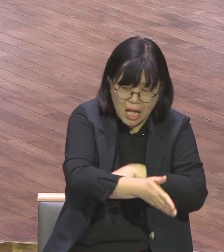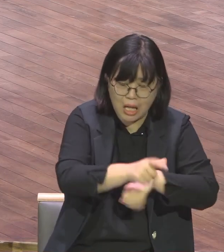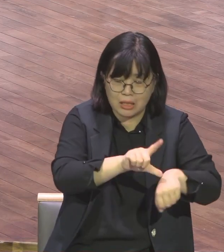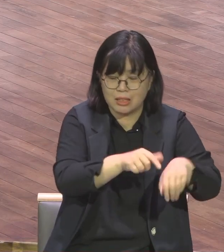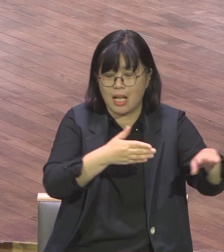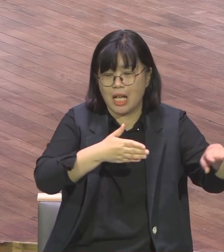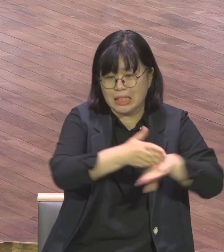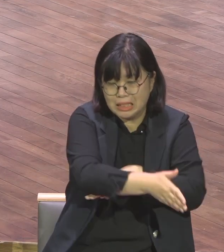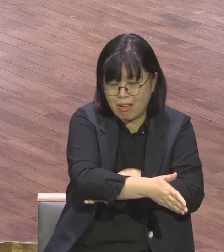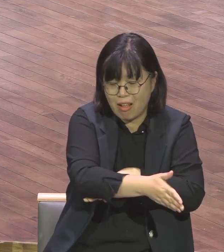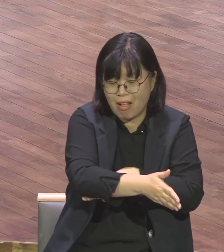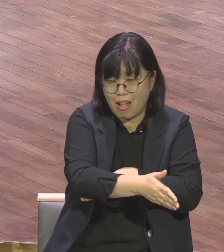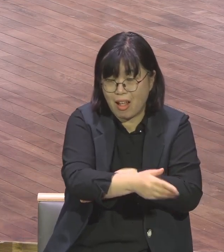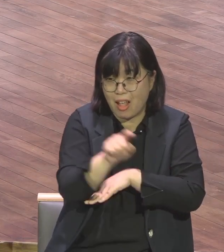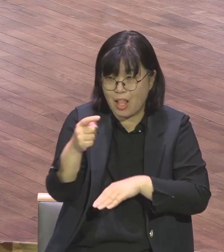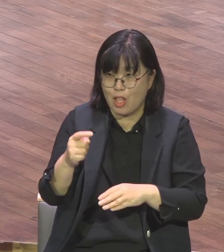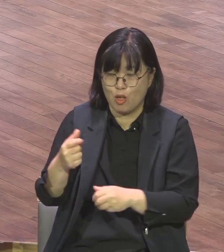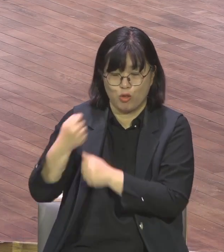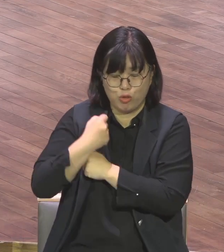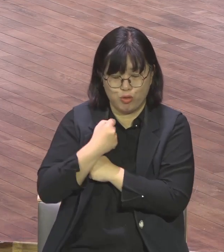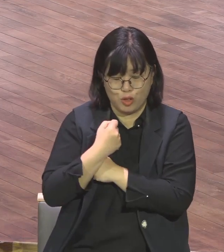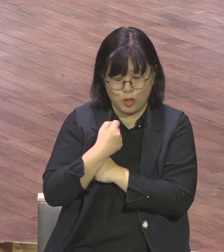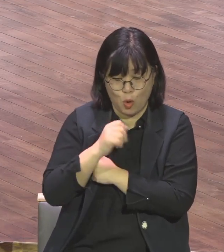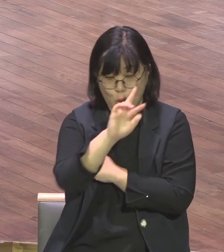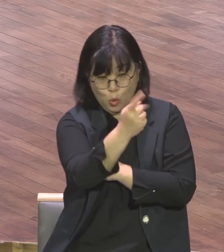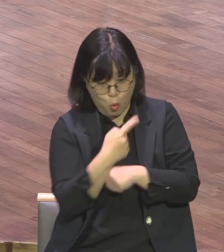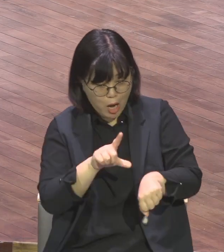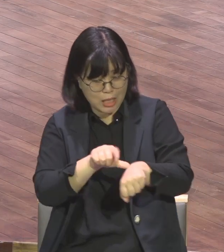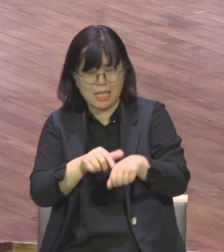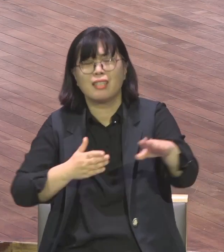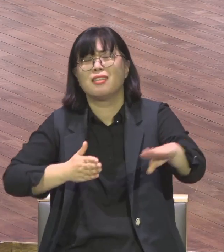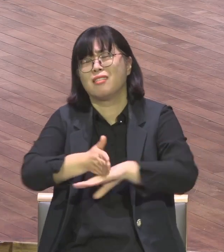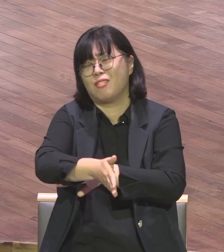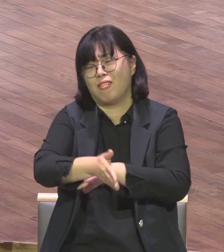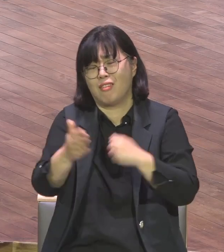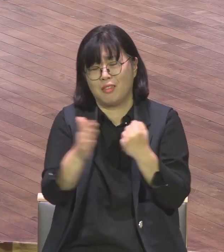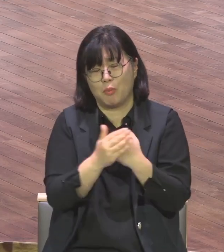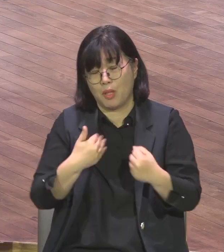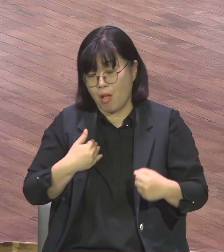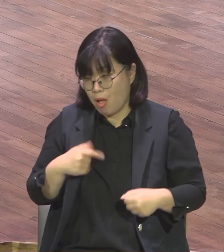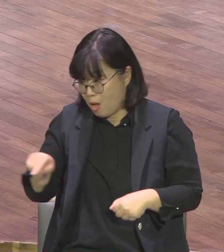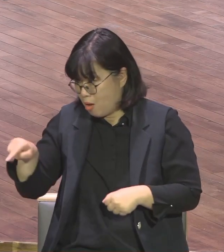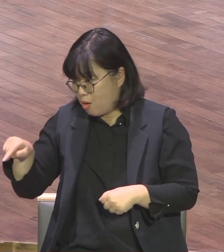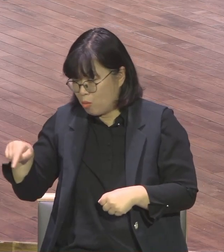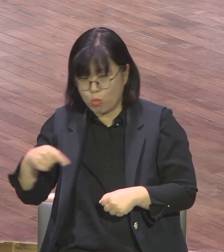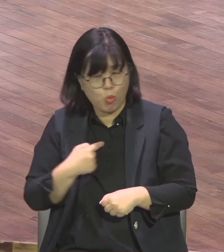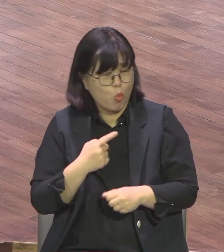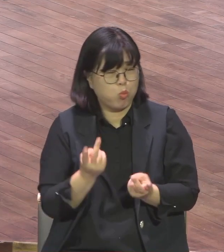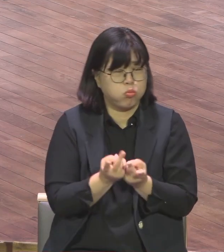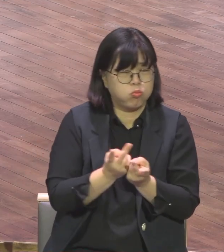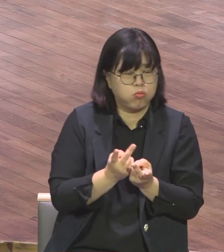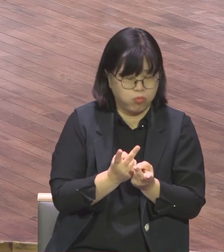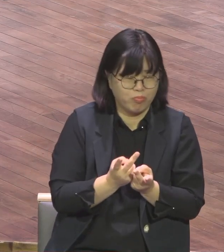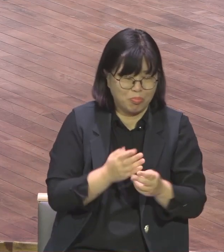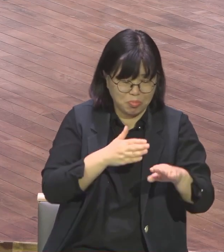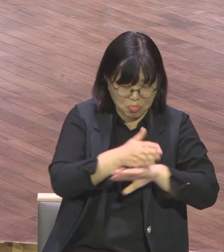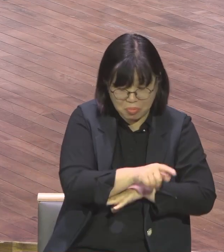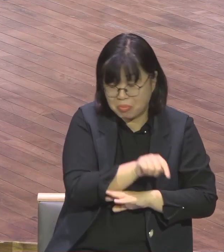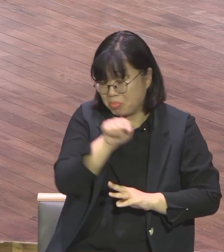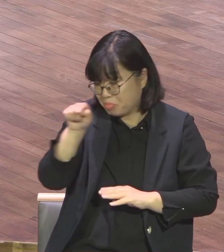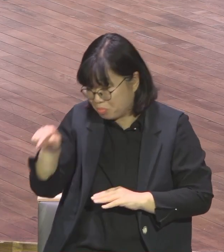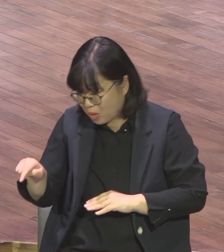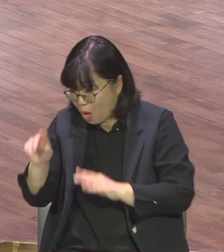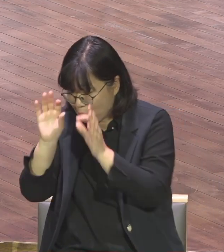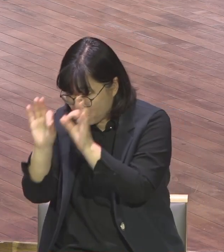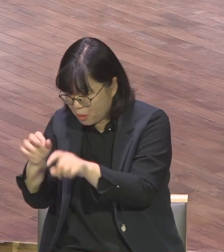전부 다 영창입니다. 그때 영창 3일 갔다 오면 다 병신대요. 워크발로 가슴 하도 맞아고 그냥 푹푹 가고 갔다 오는 분들